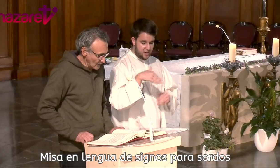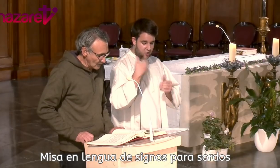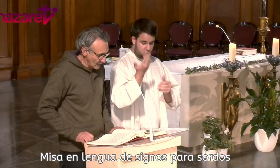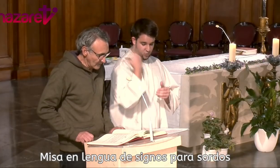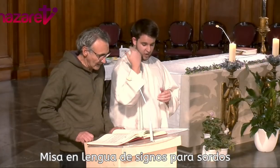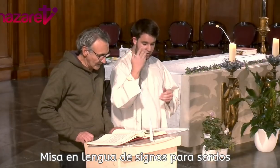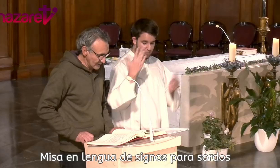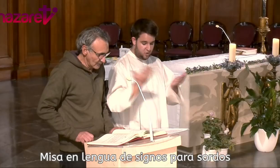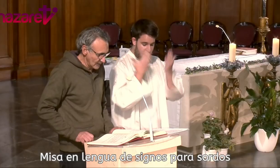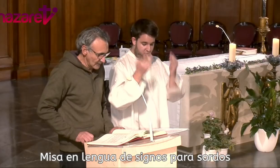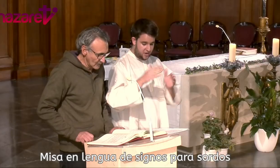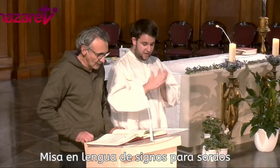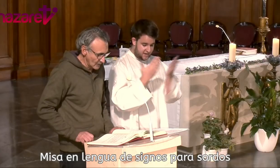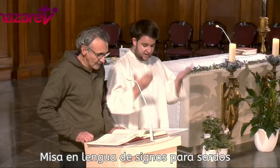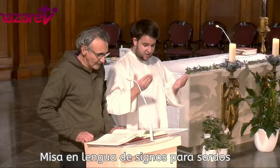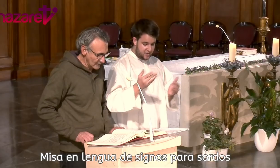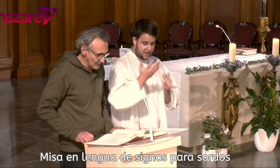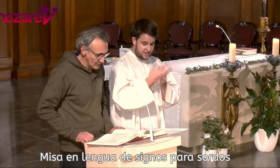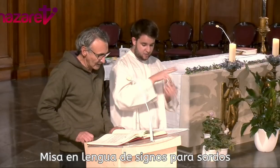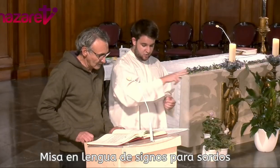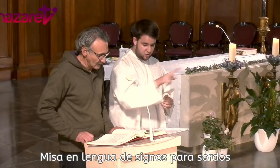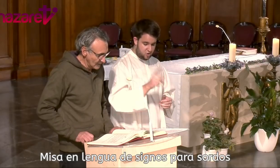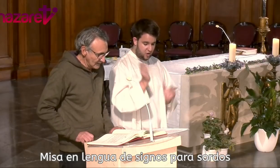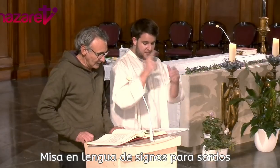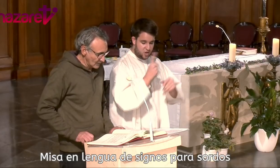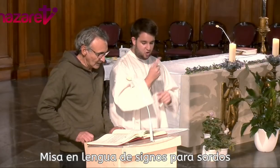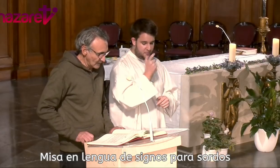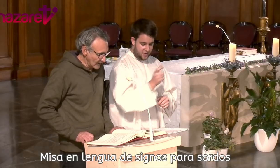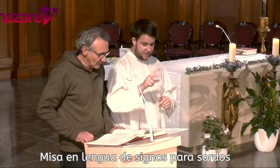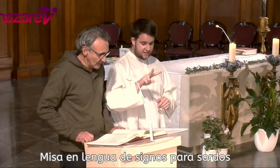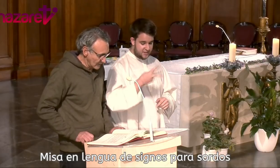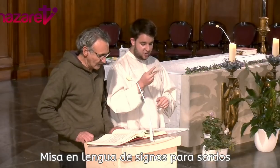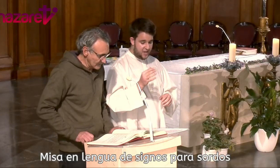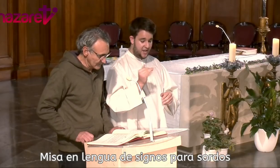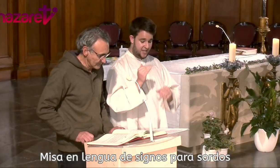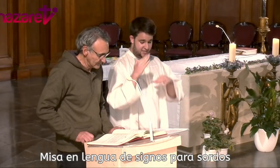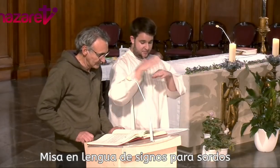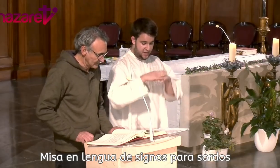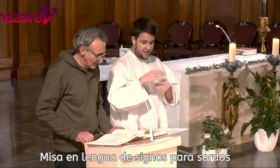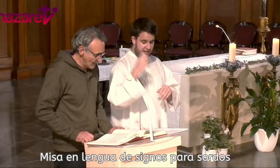solo de palabra, sino también con la fuerza del Espíritu Santo y con la plena convicción.